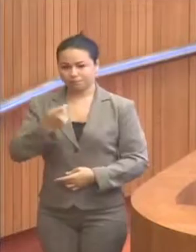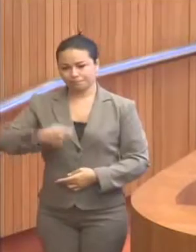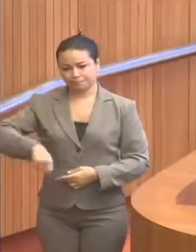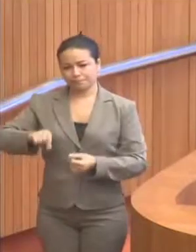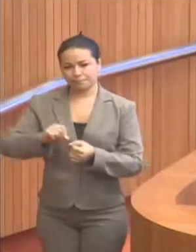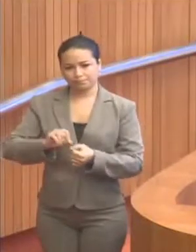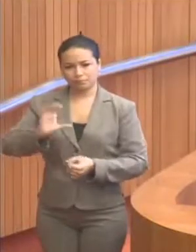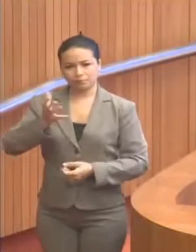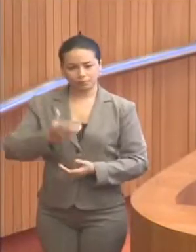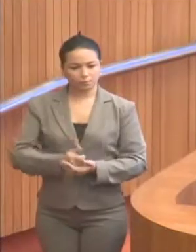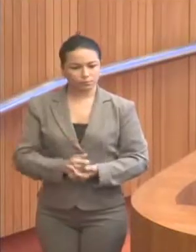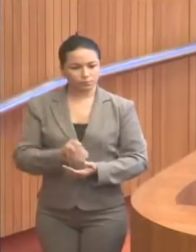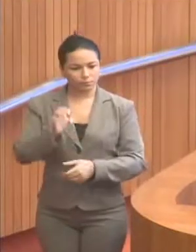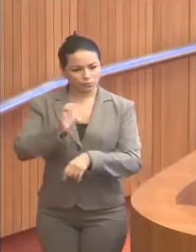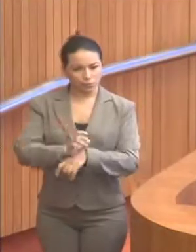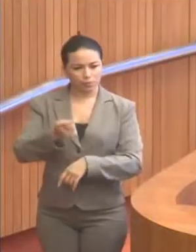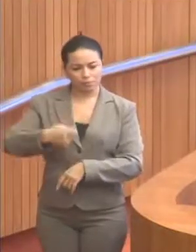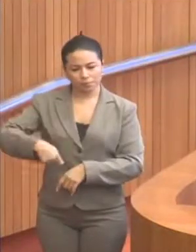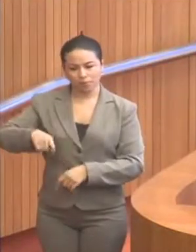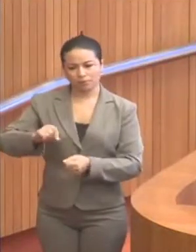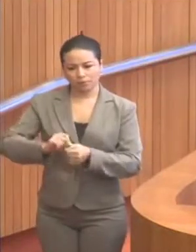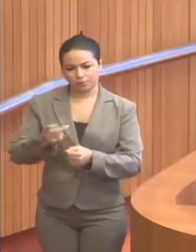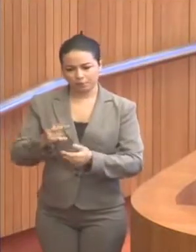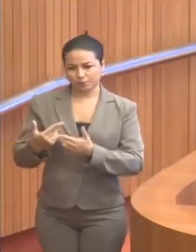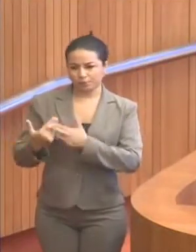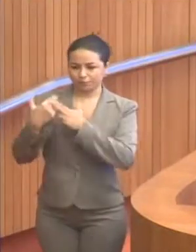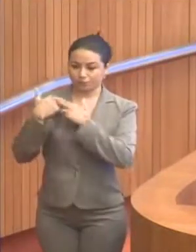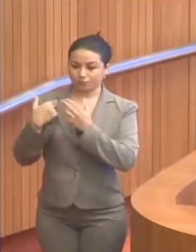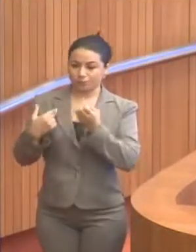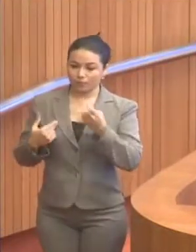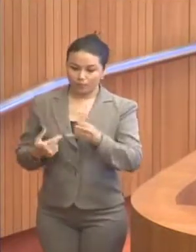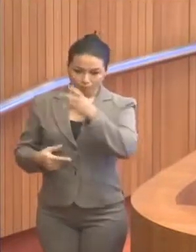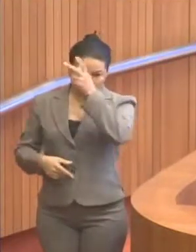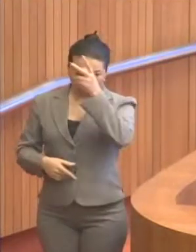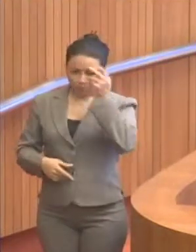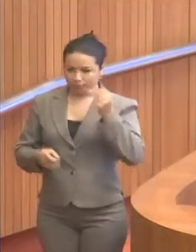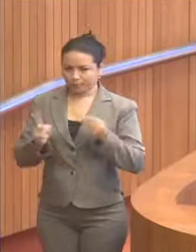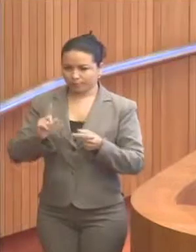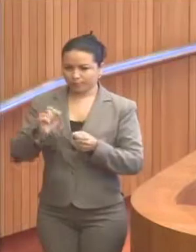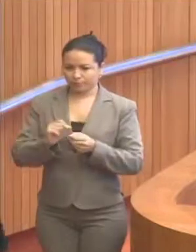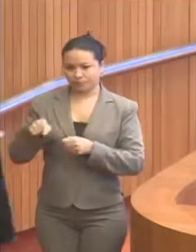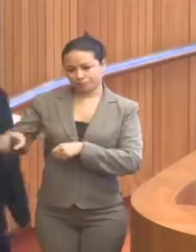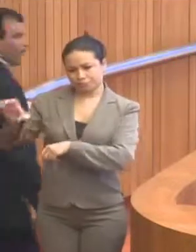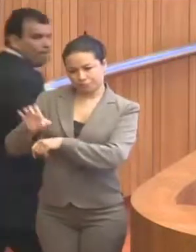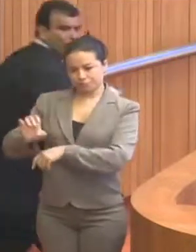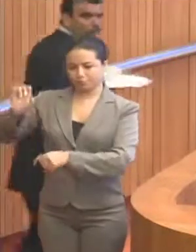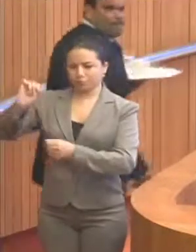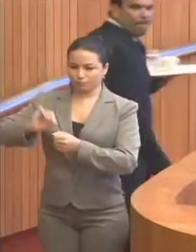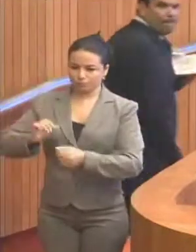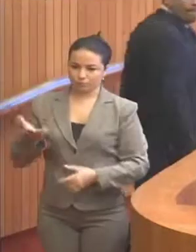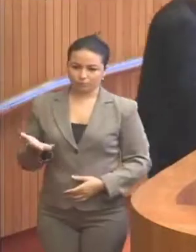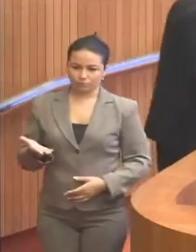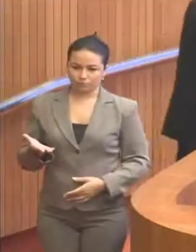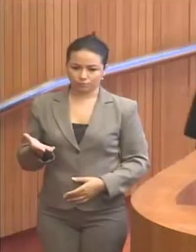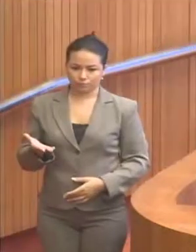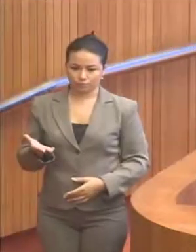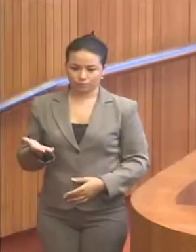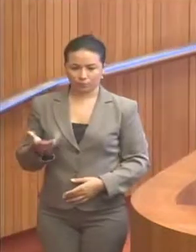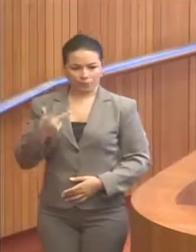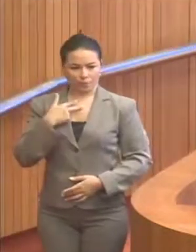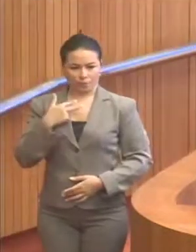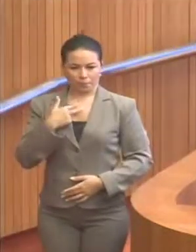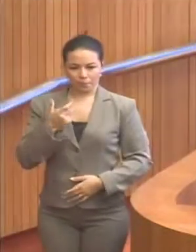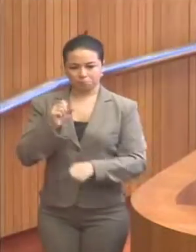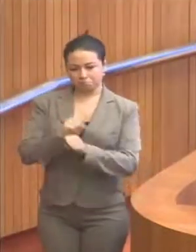ser tomadas. E o Estado tem que cumprir a sua parte. Se o município não faz, que o Estado faça. Mas não pode